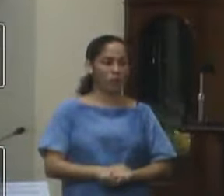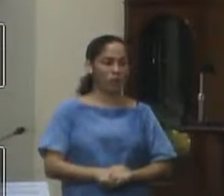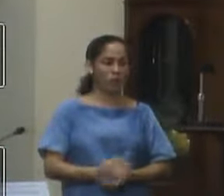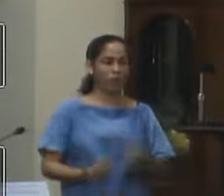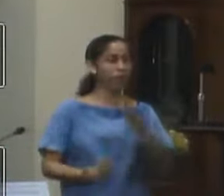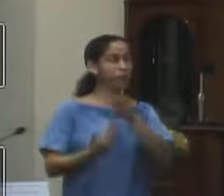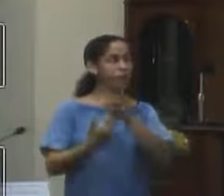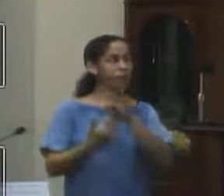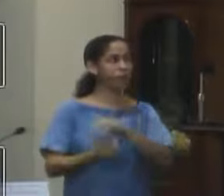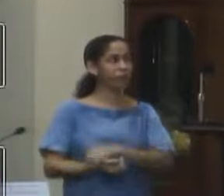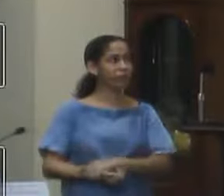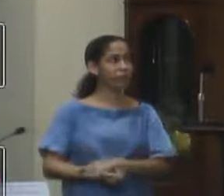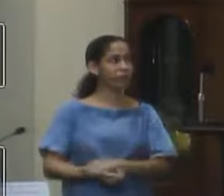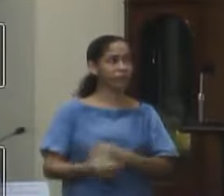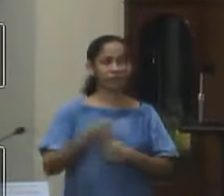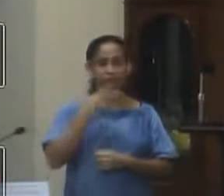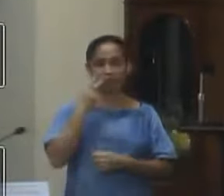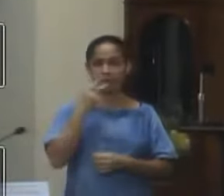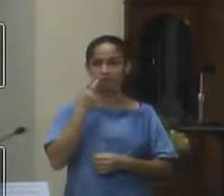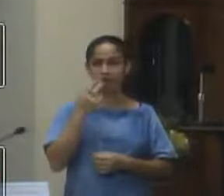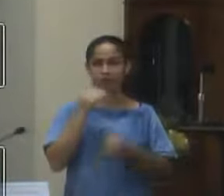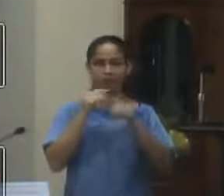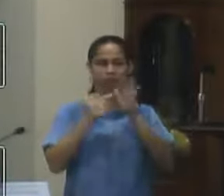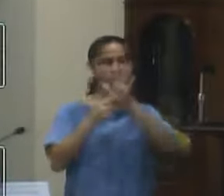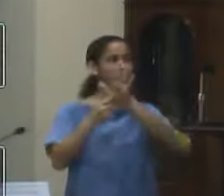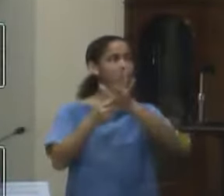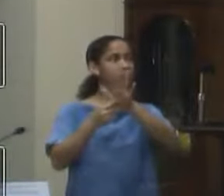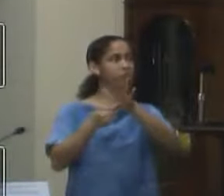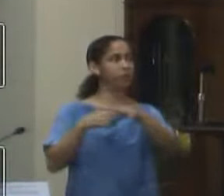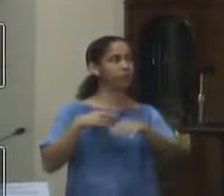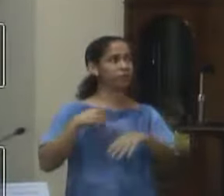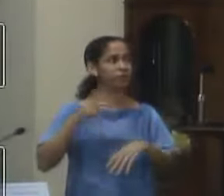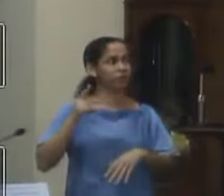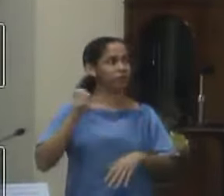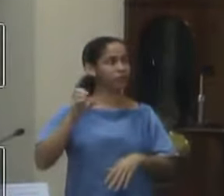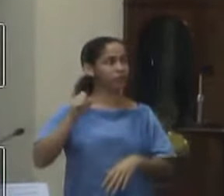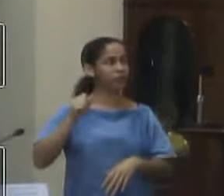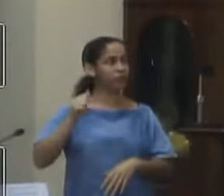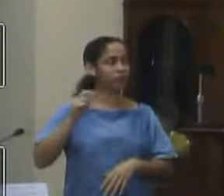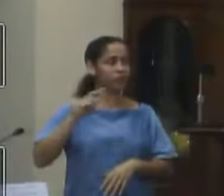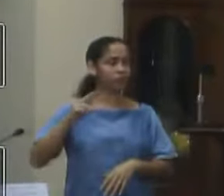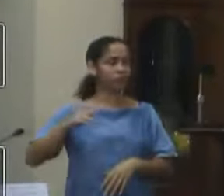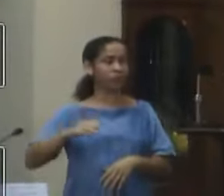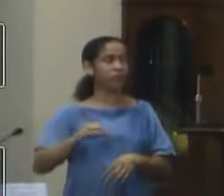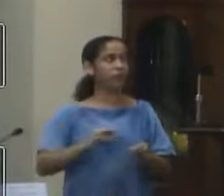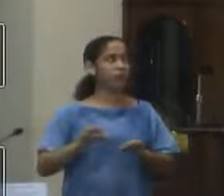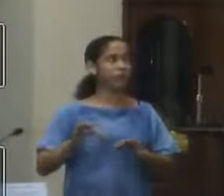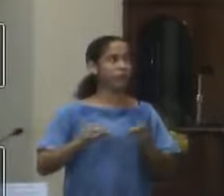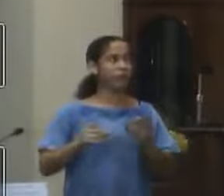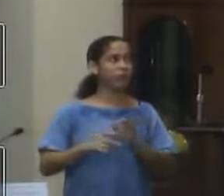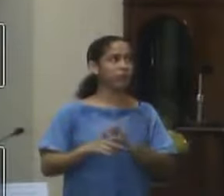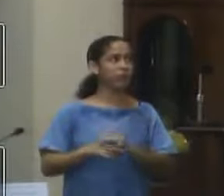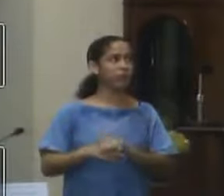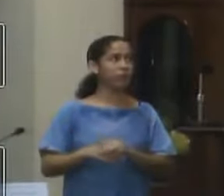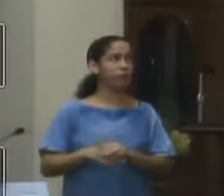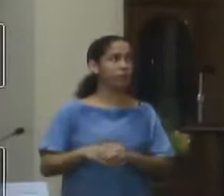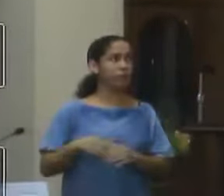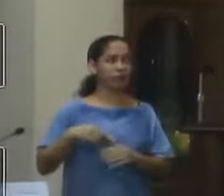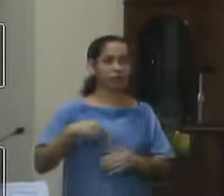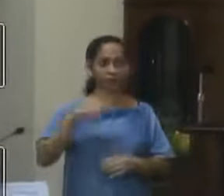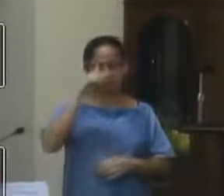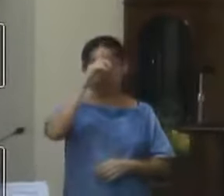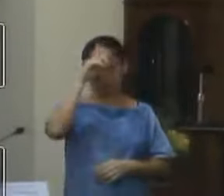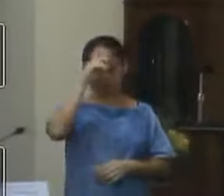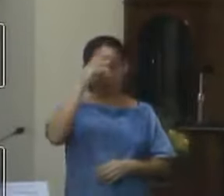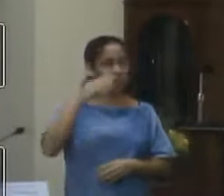enfim, salientar e mostrar o meu pesar quando vejo um projeto de minha autoria,